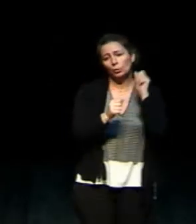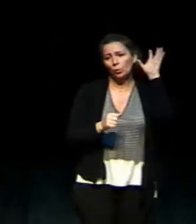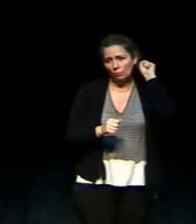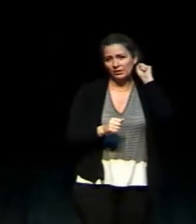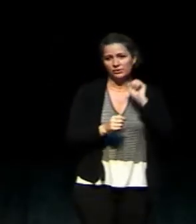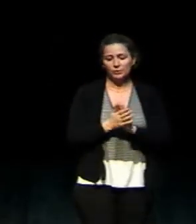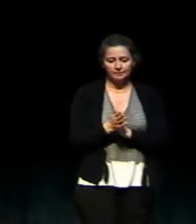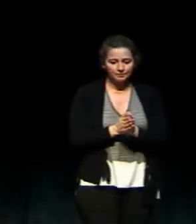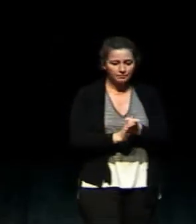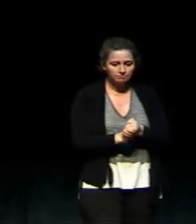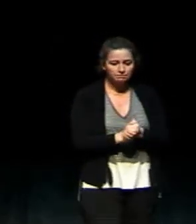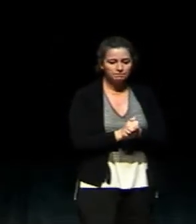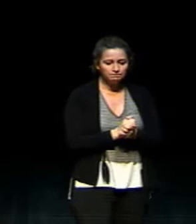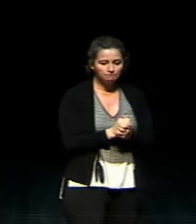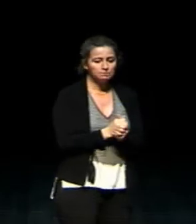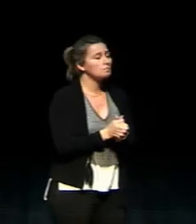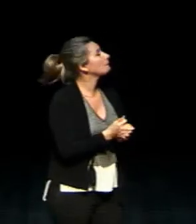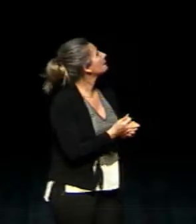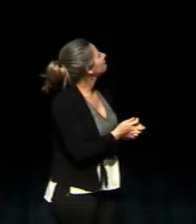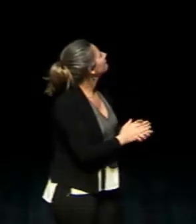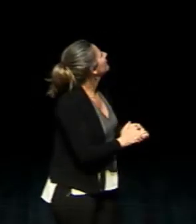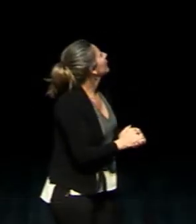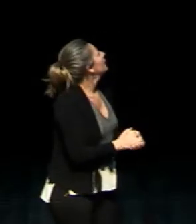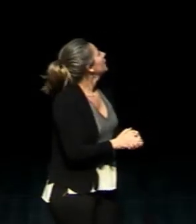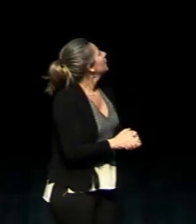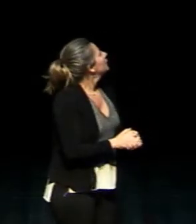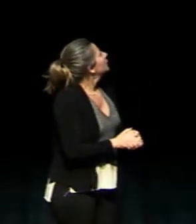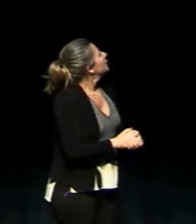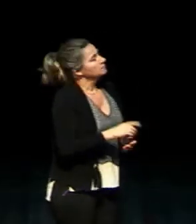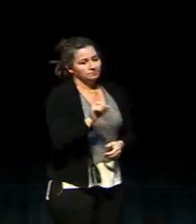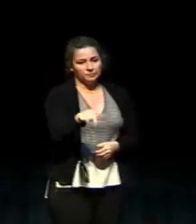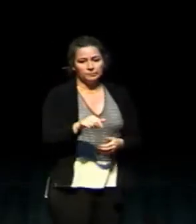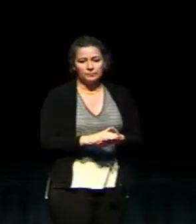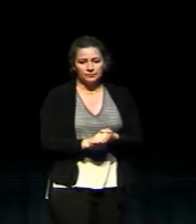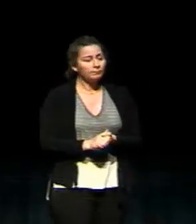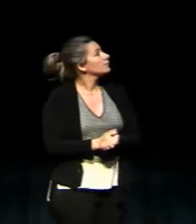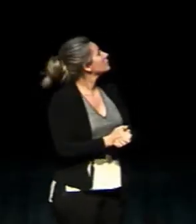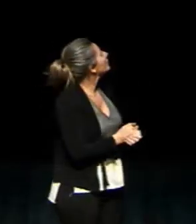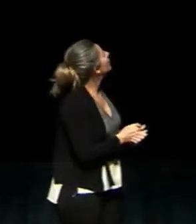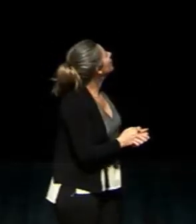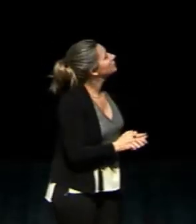aqui, que eu acho bastante relevante para o ensino de língua adicional para ouvintes que aprendem língua de sinais.